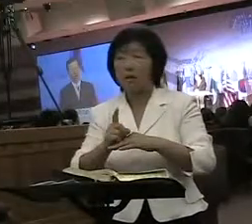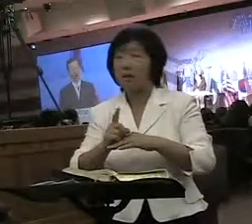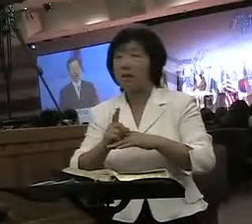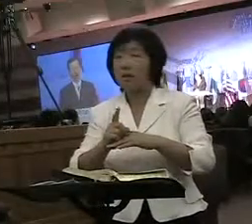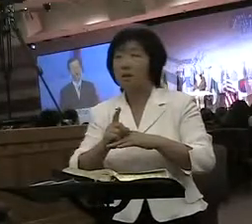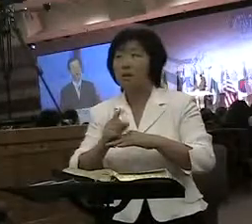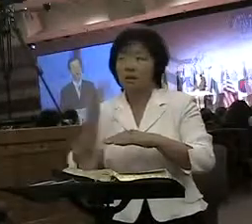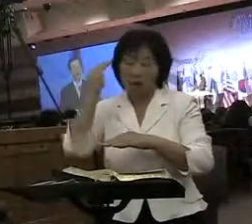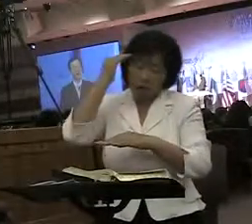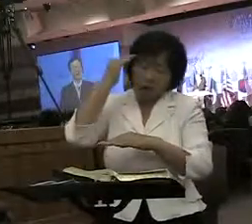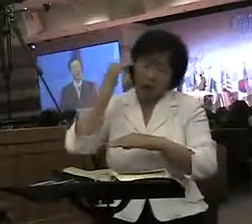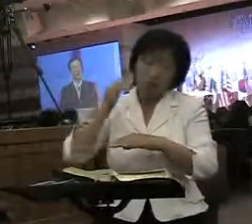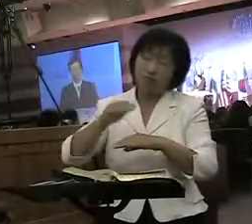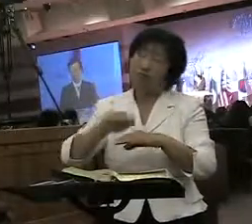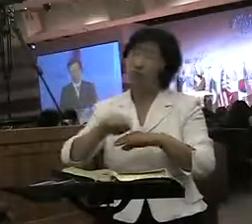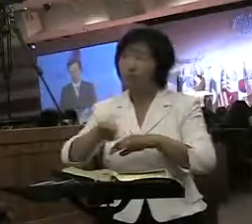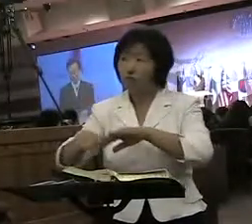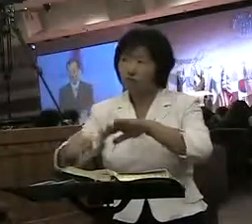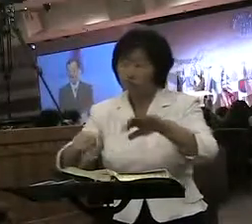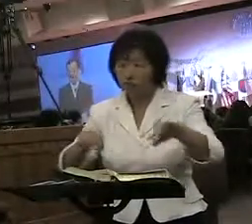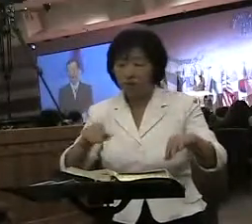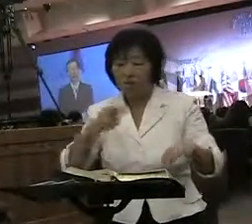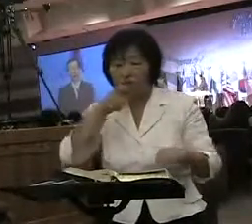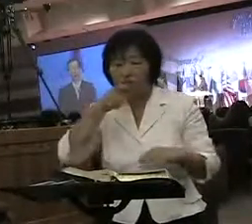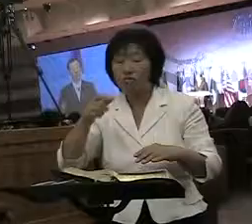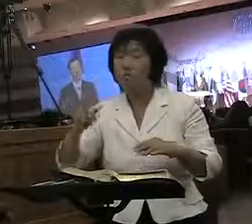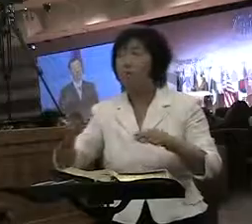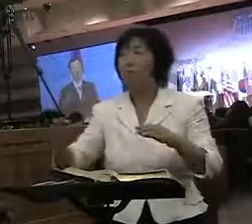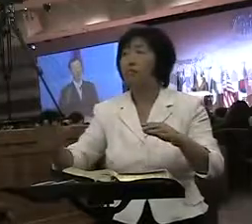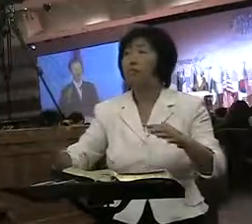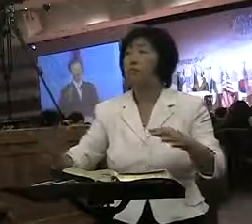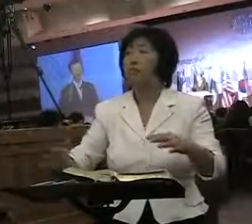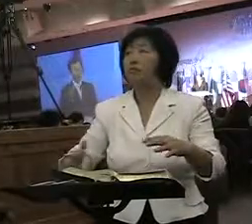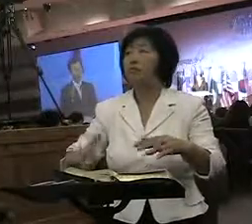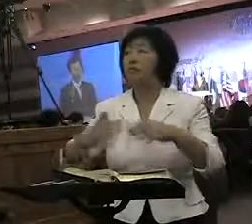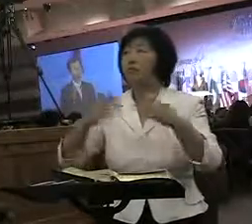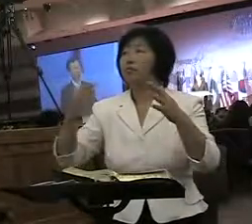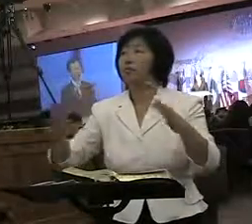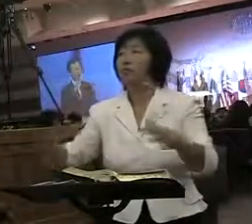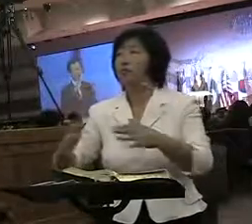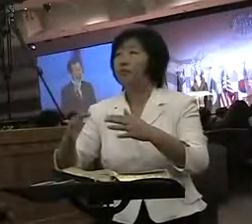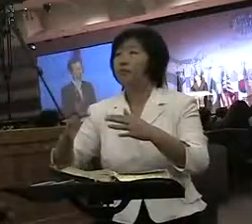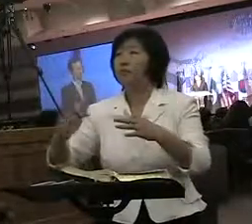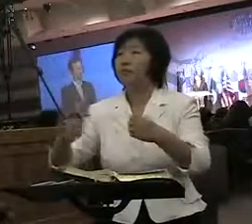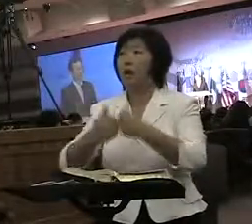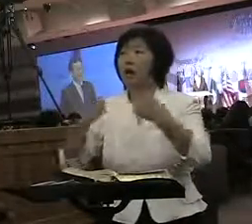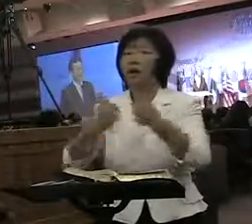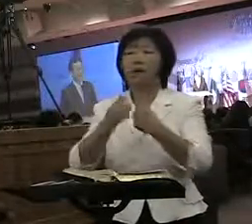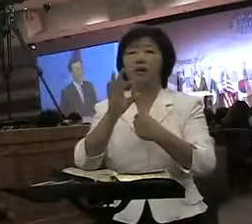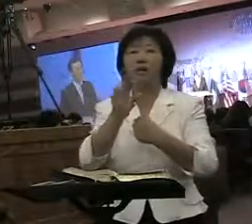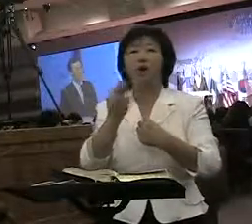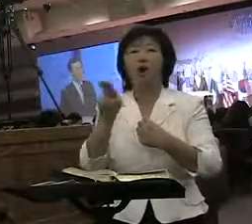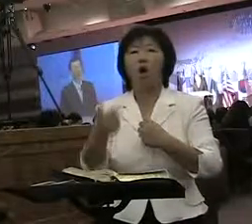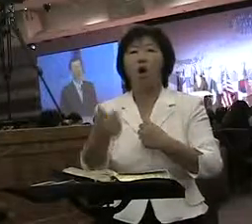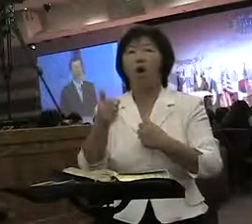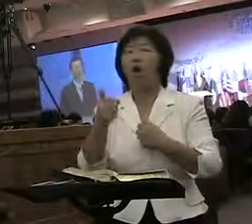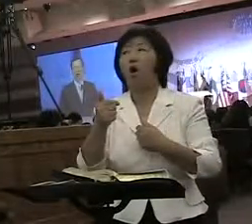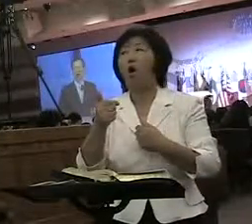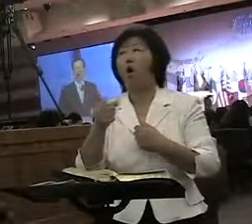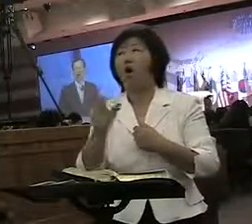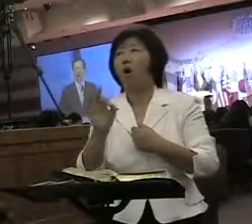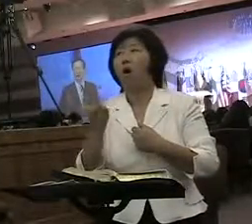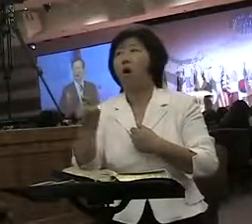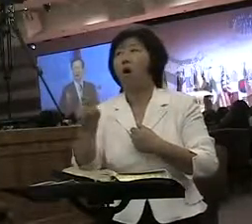장애물을 막론하고도 이 그 물결을 쌓아 올라오는 그 연어떼들을 보게 됩니다. 본능입니다.